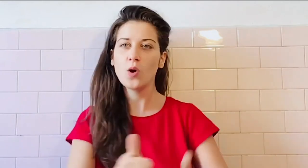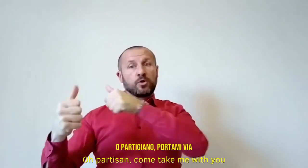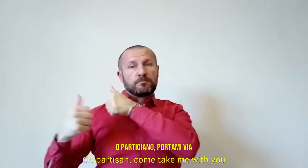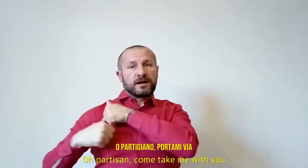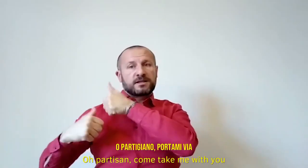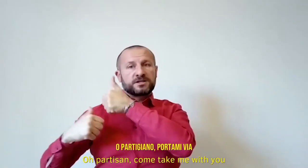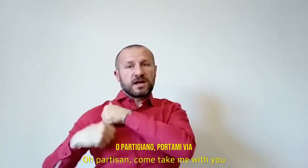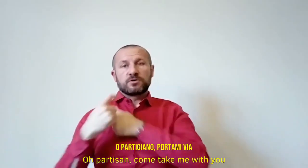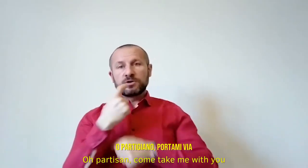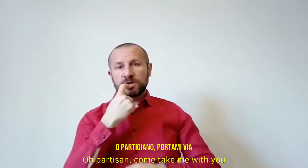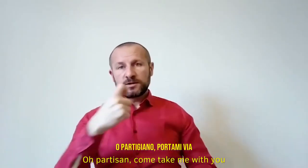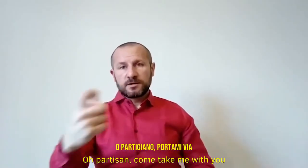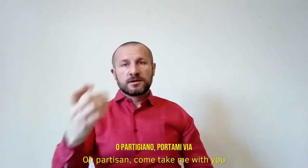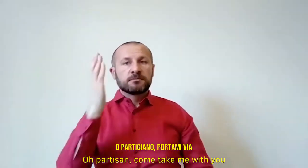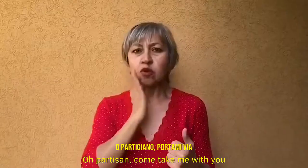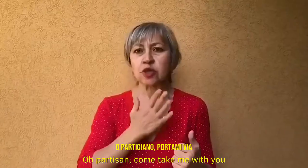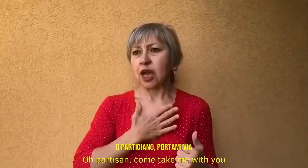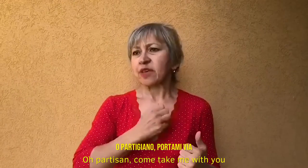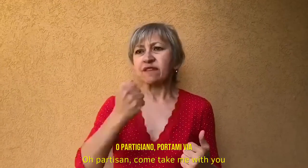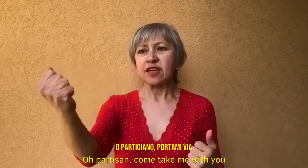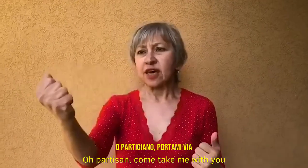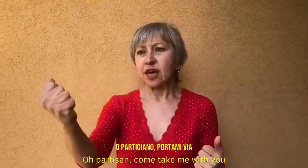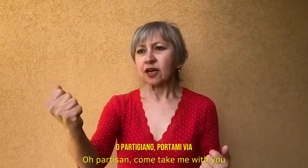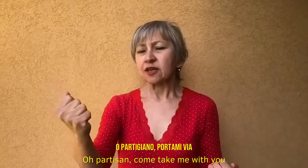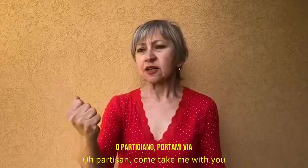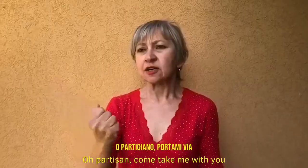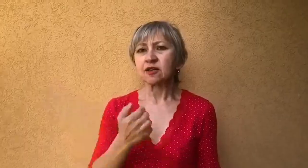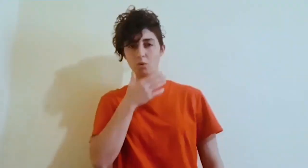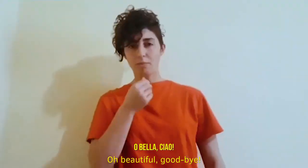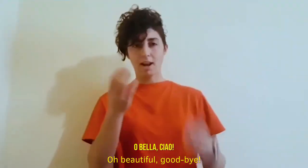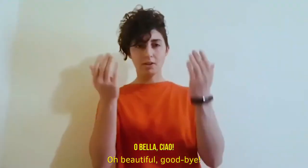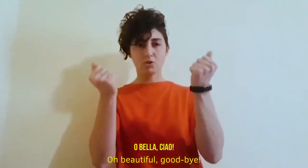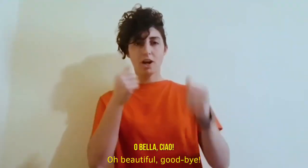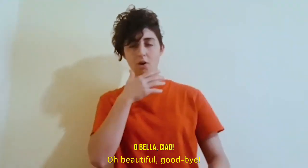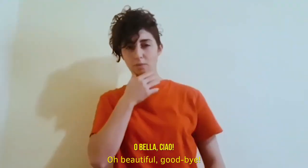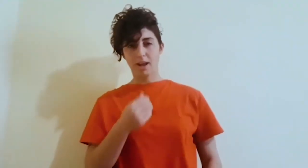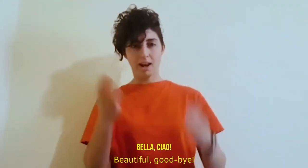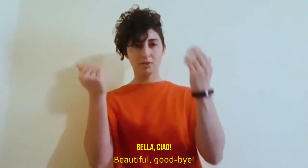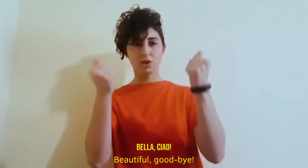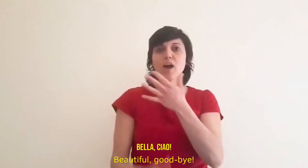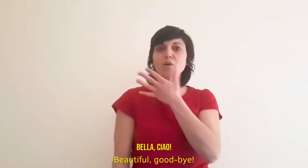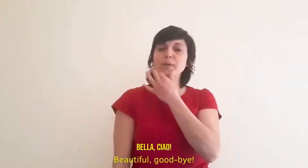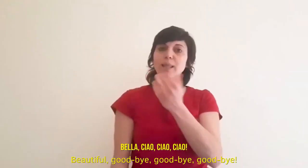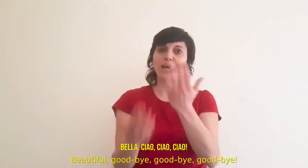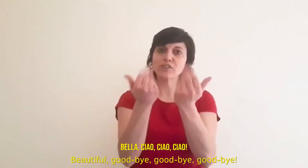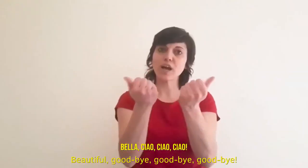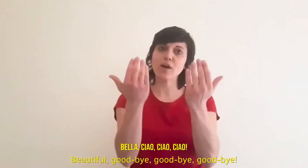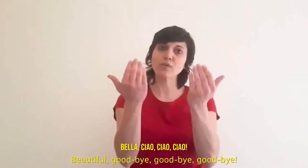Oh partigiano, portami via, oh bella ciao, bella ciao, bella ciao,